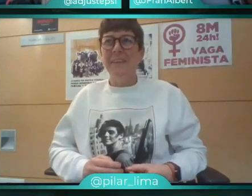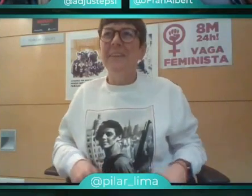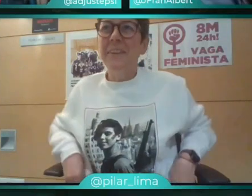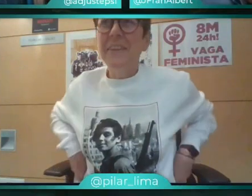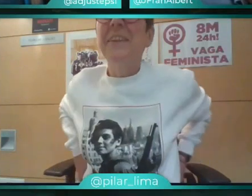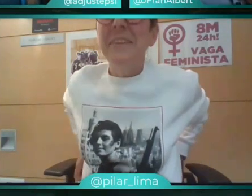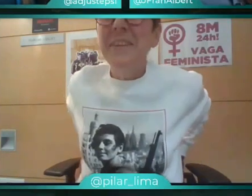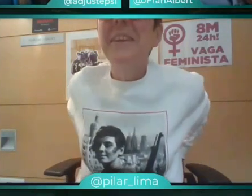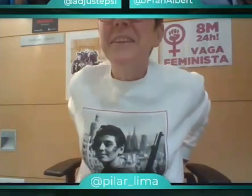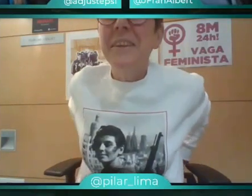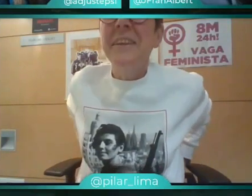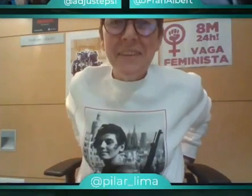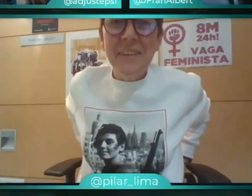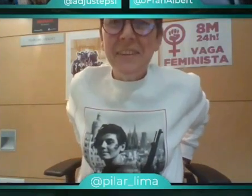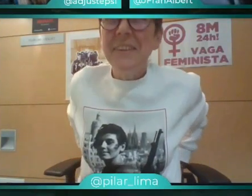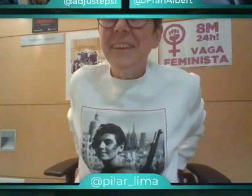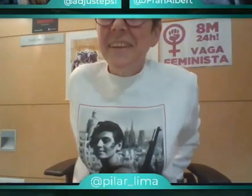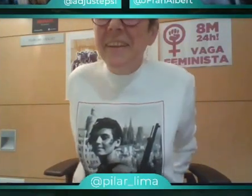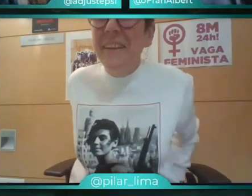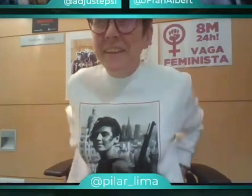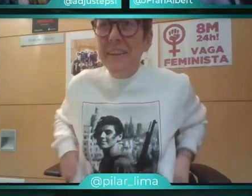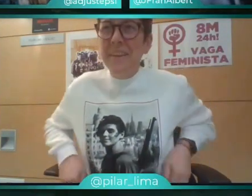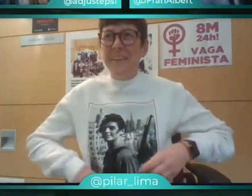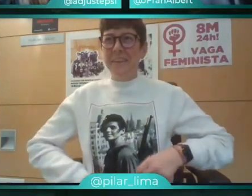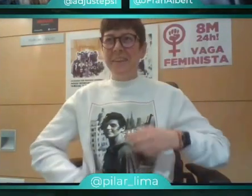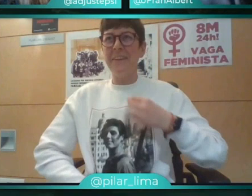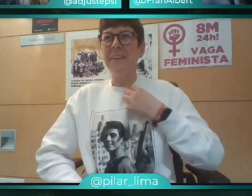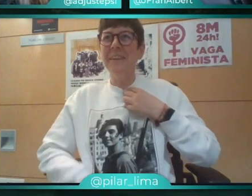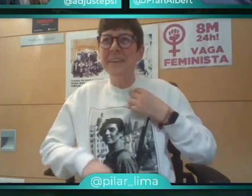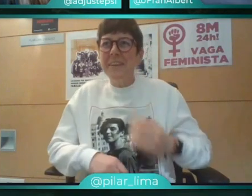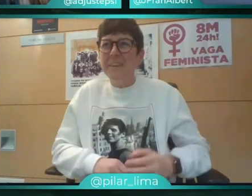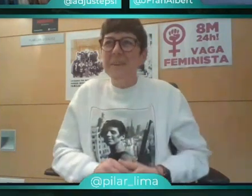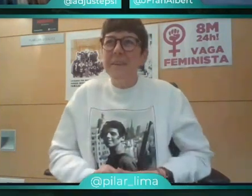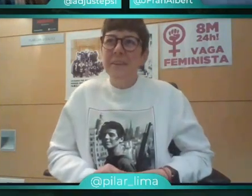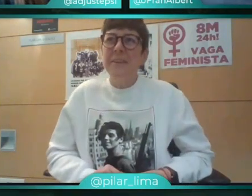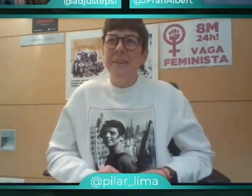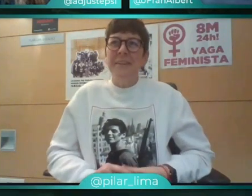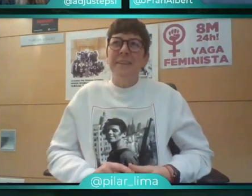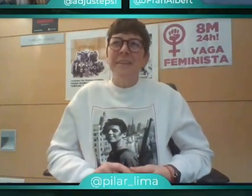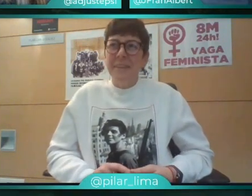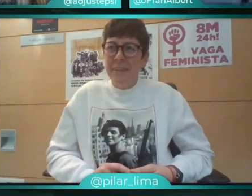primera vez no se estrenan Twitch con nosotros y para nosotros es siempre un auténtico placer